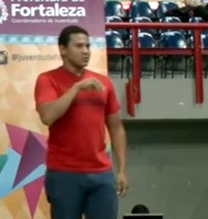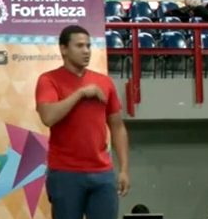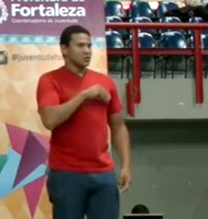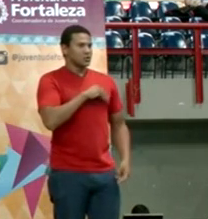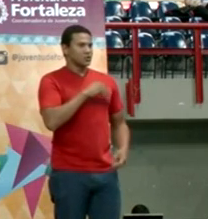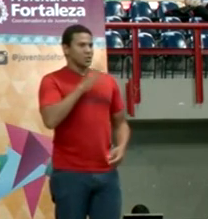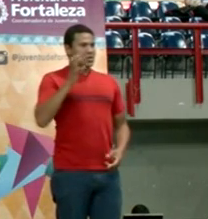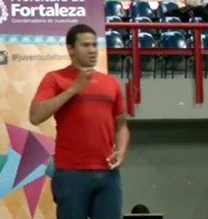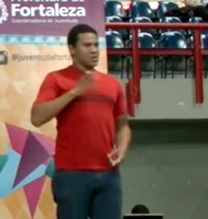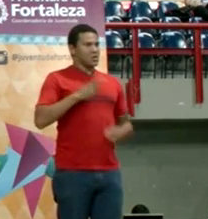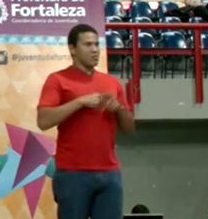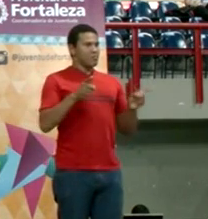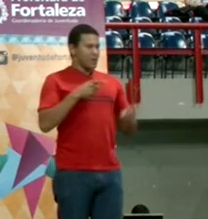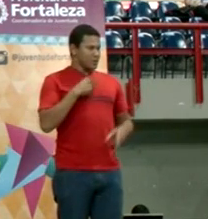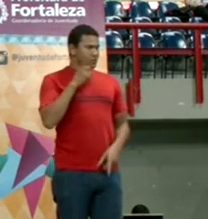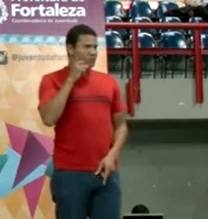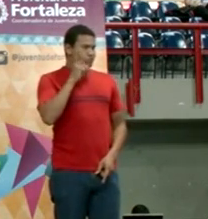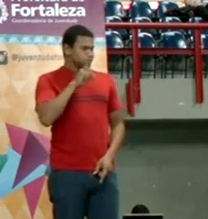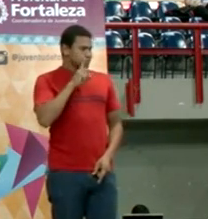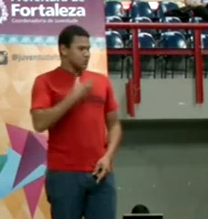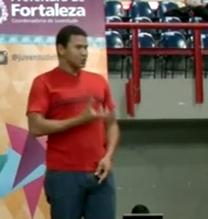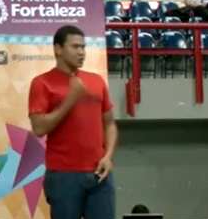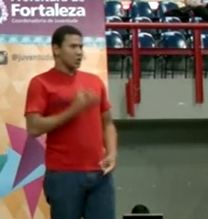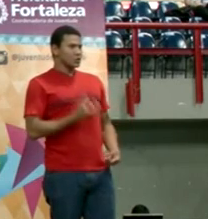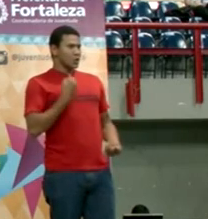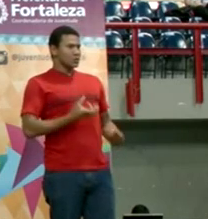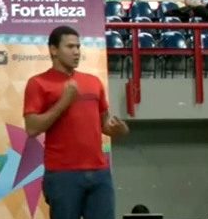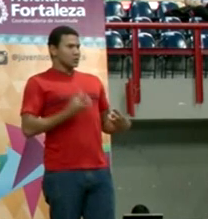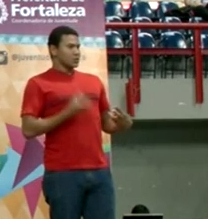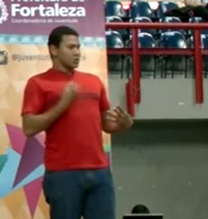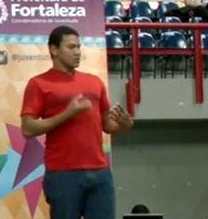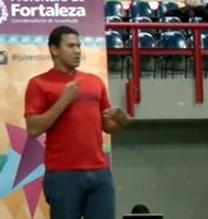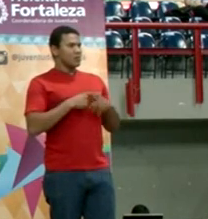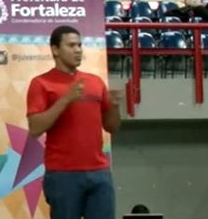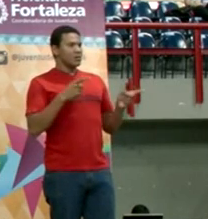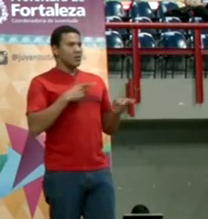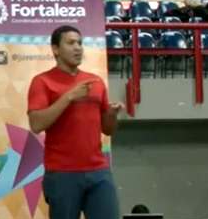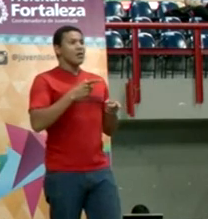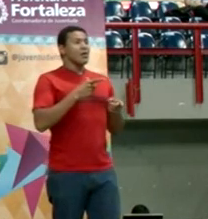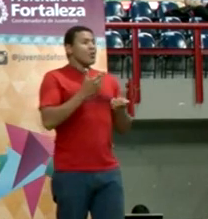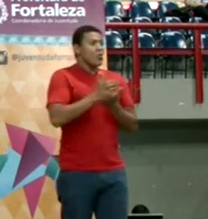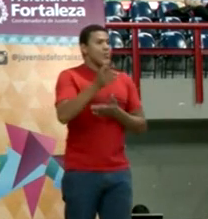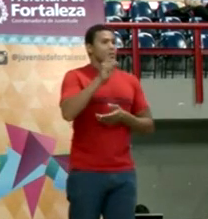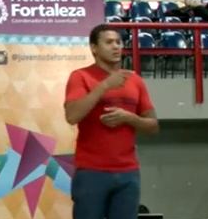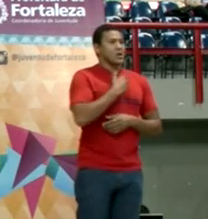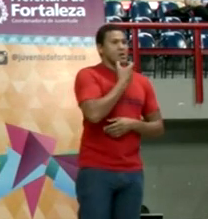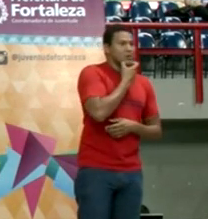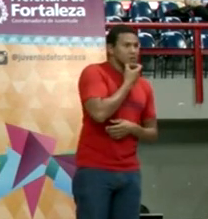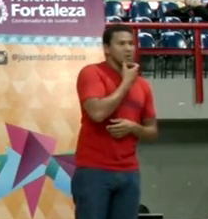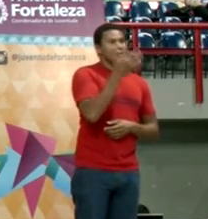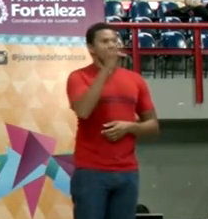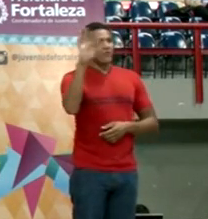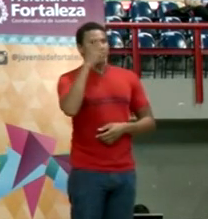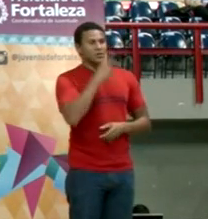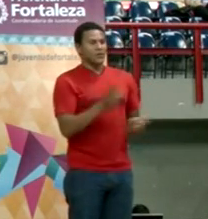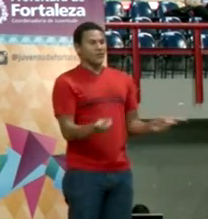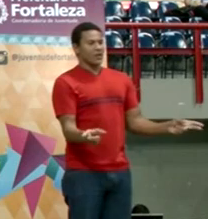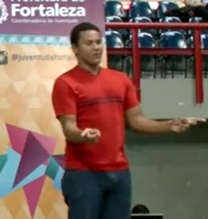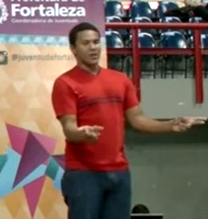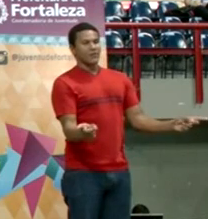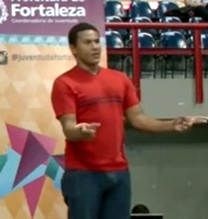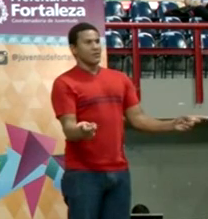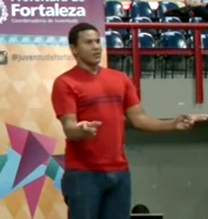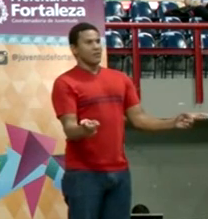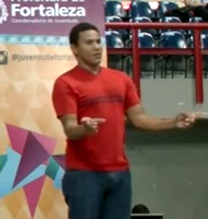guerra, mas não estão na guerra. Só que eles estão inicialmente vendendo para quem? Para a Inglaterra e para a França. A Alemanha não está gostando